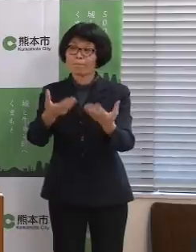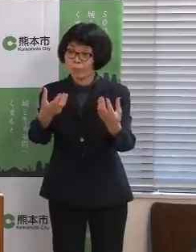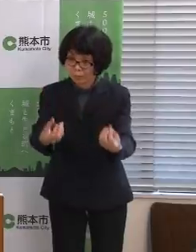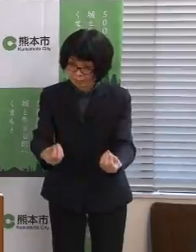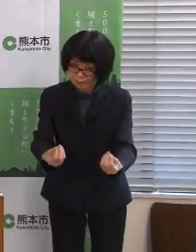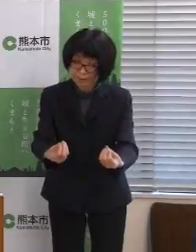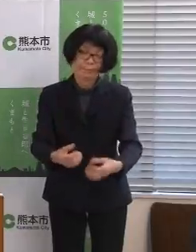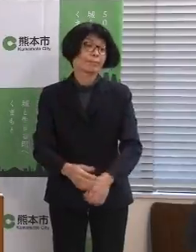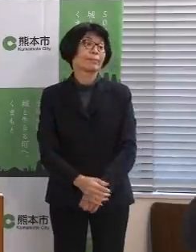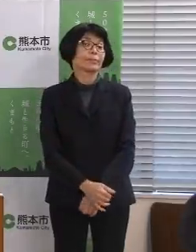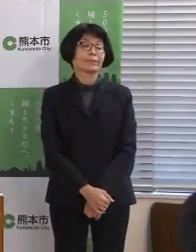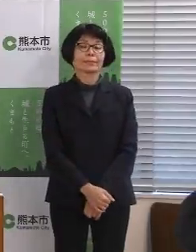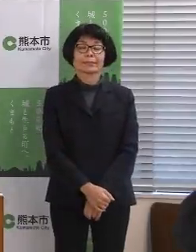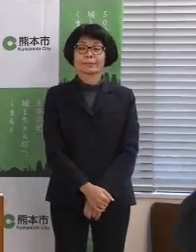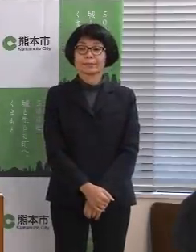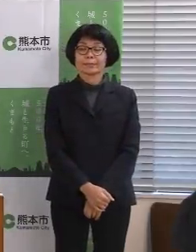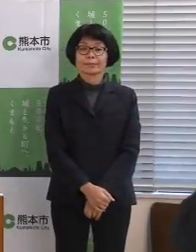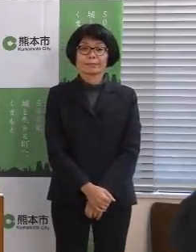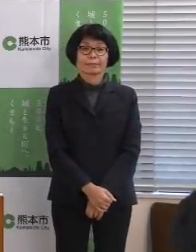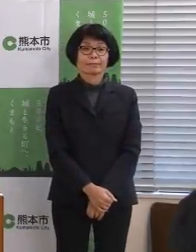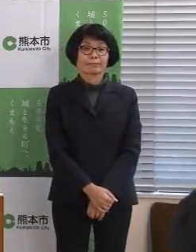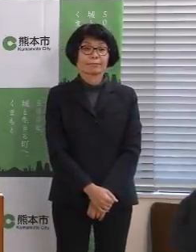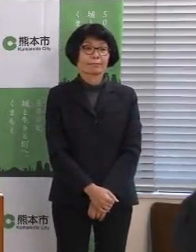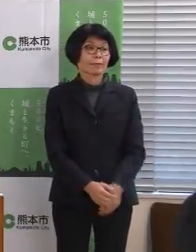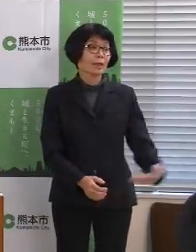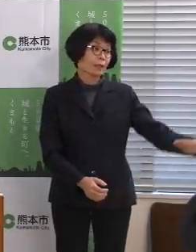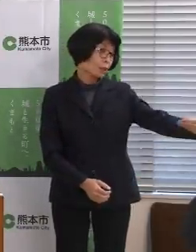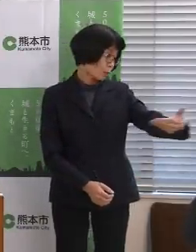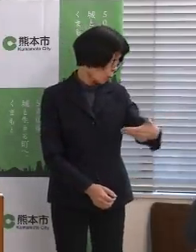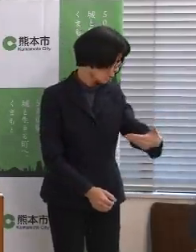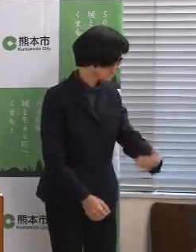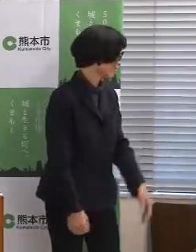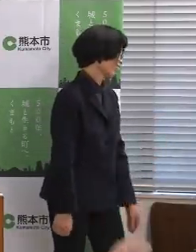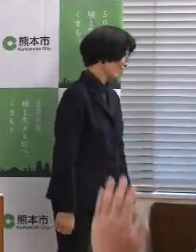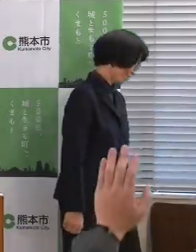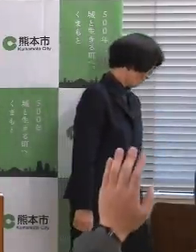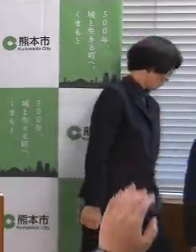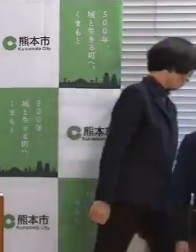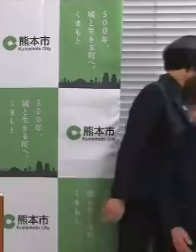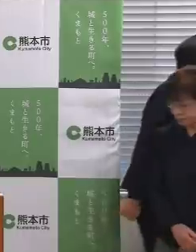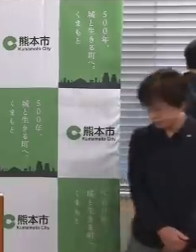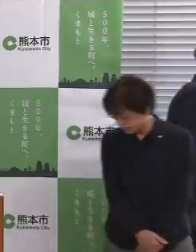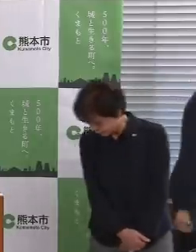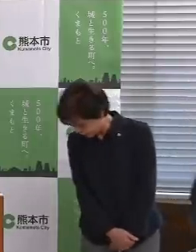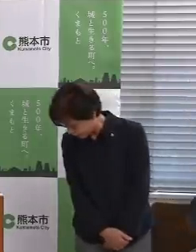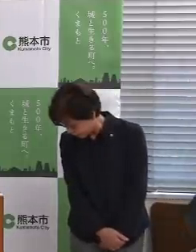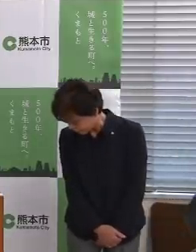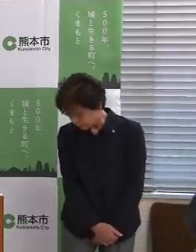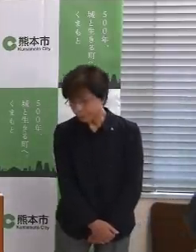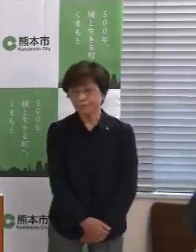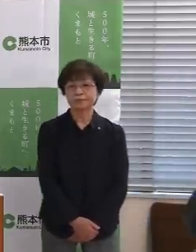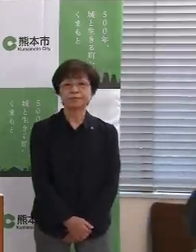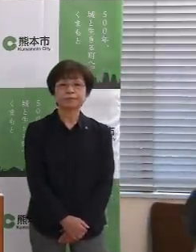上です。 それでは質問をお受けいたします。まず幹事社からです。 はい、どうぞ。